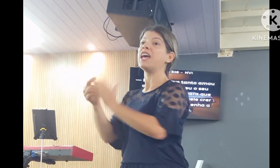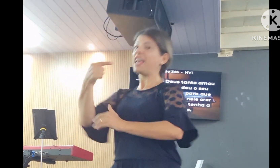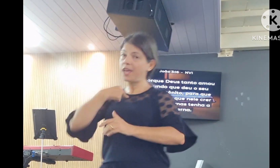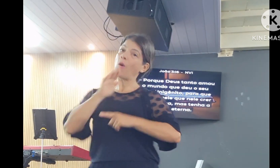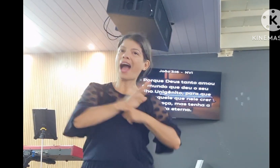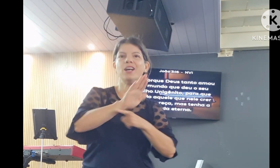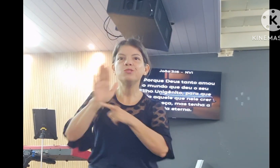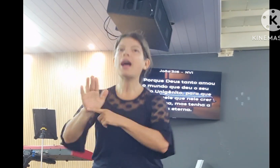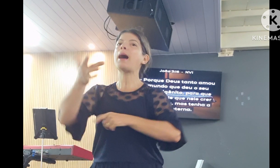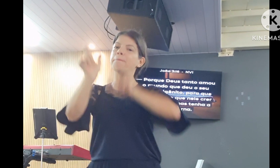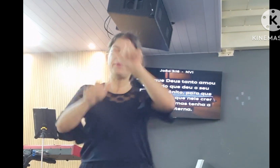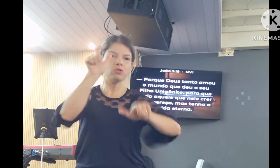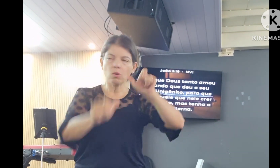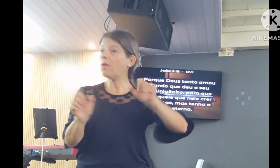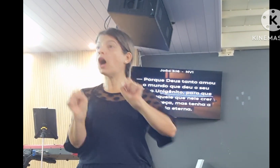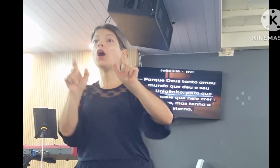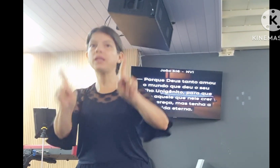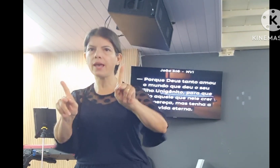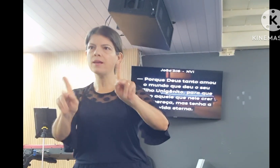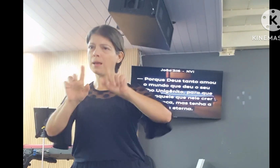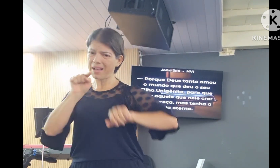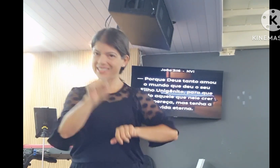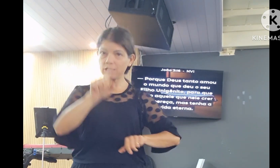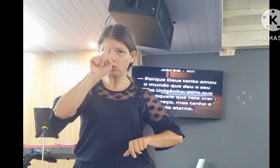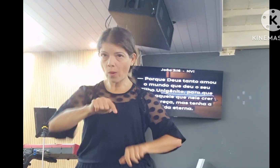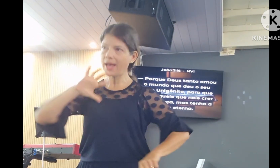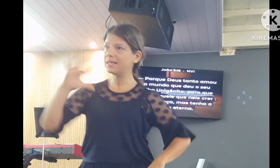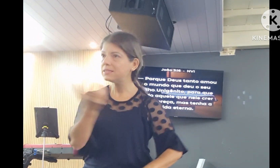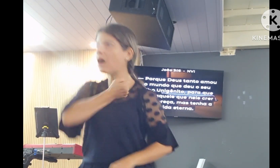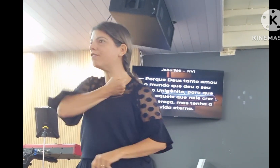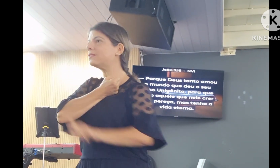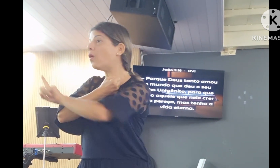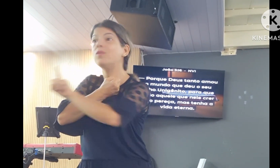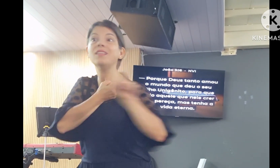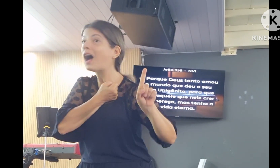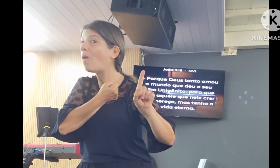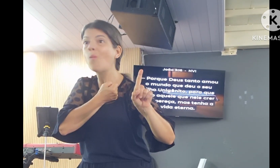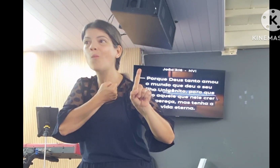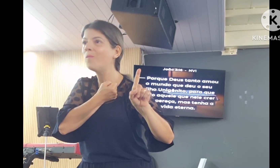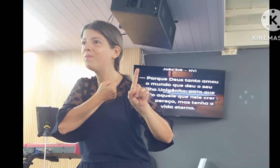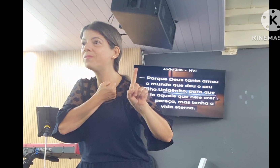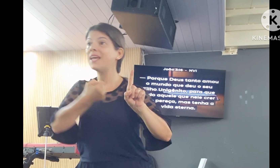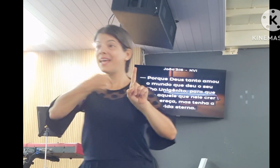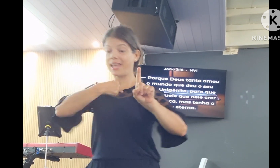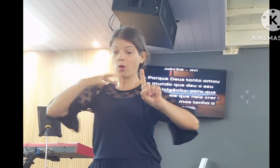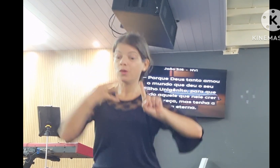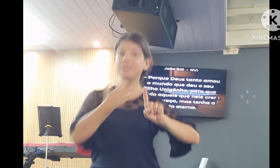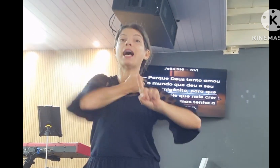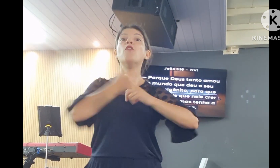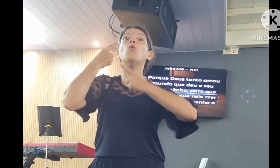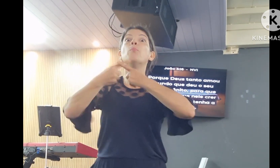minha salvação não está baseada naquilo que eu faço ou eu deixo de fazer. A nossa salvação